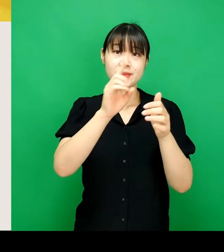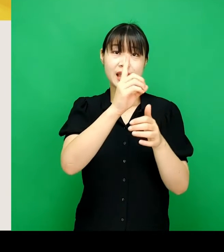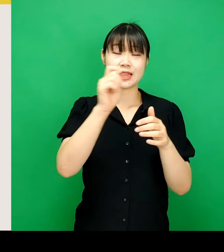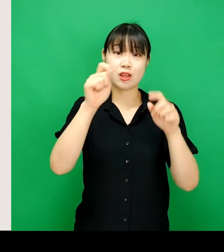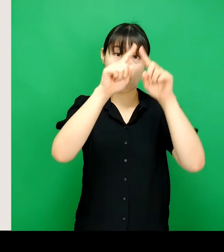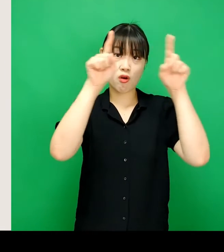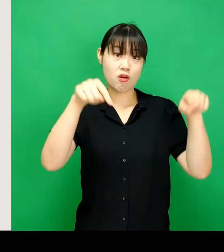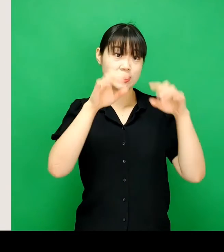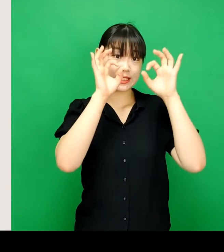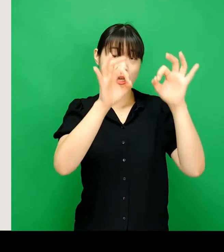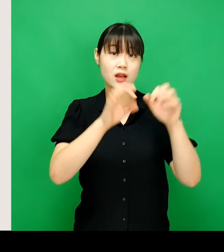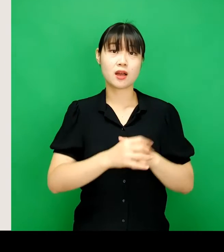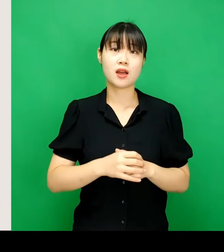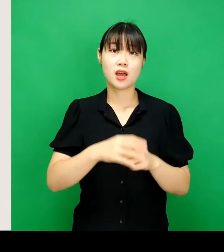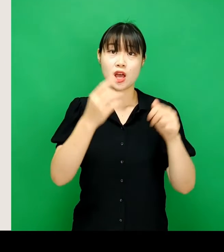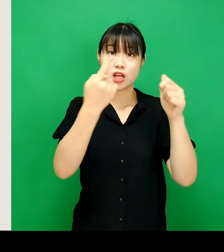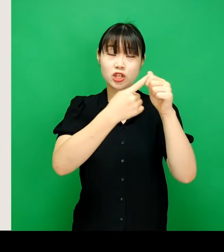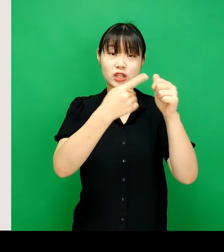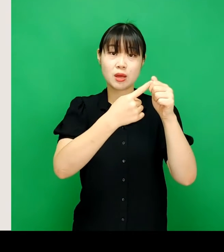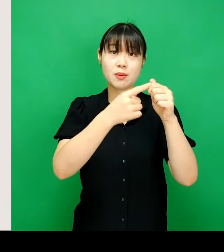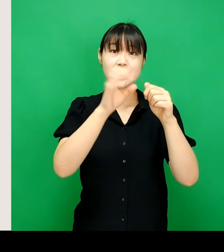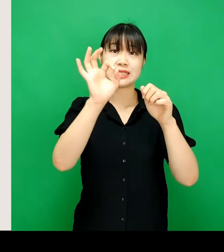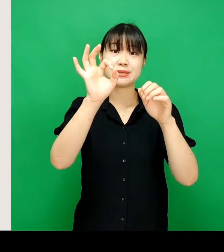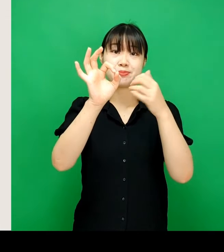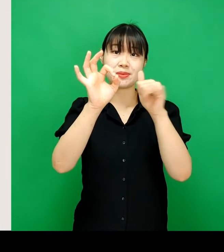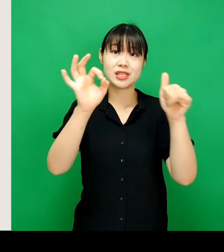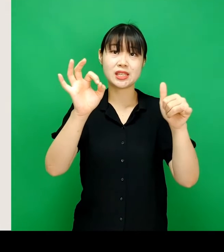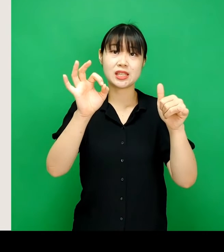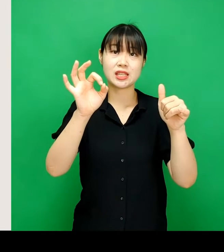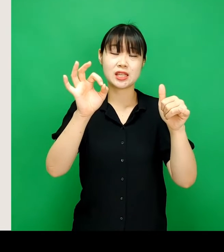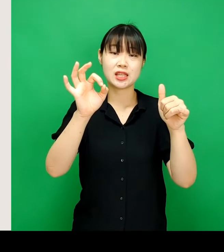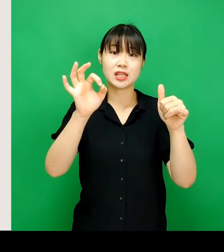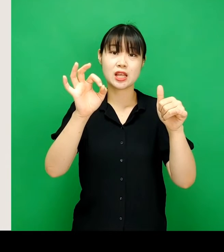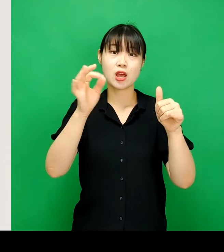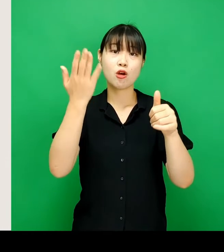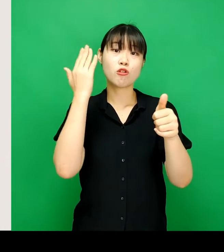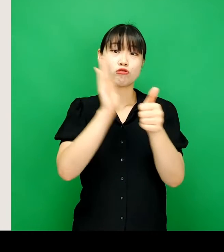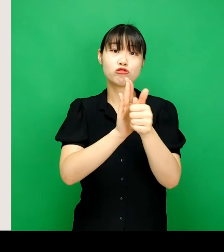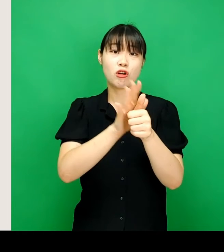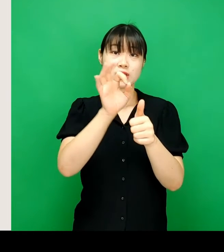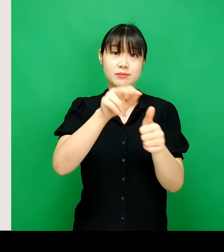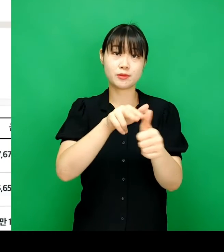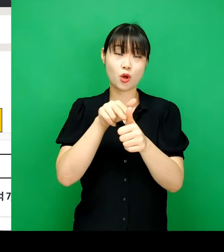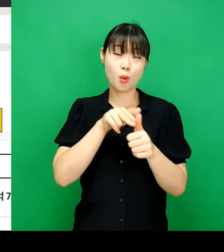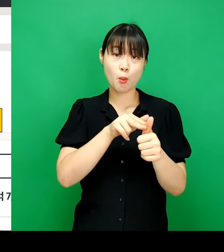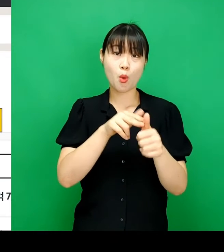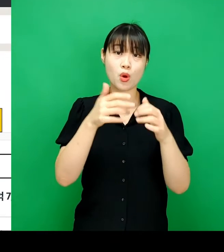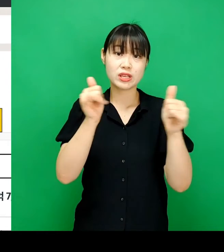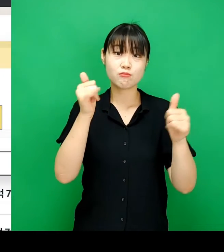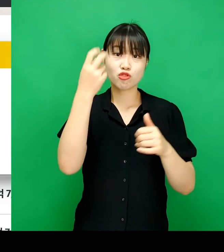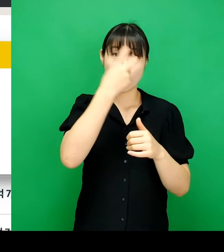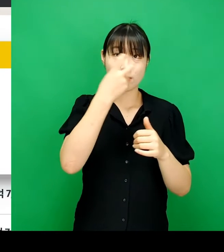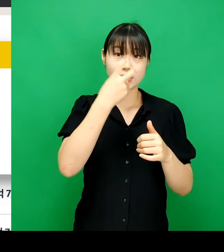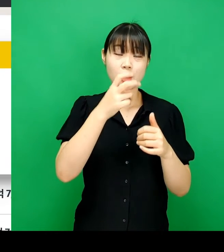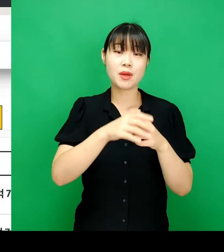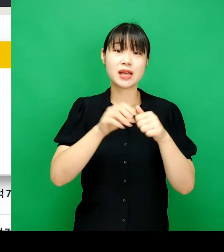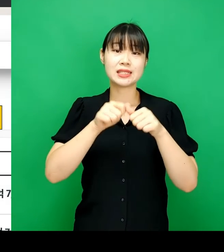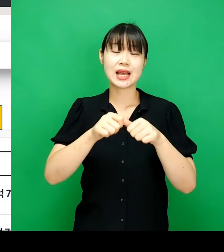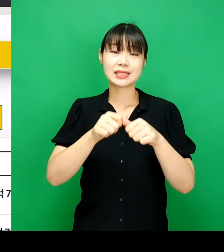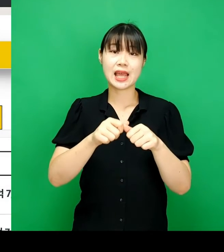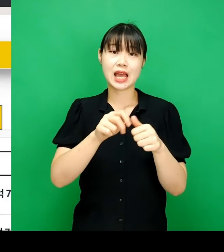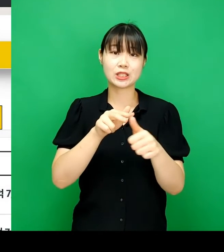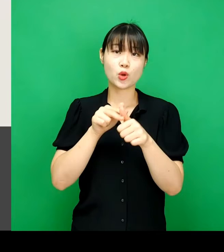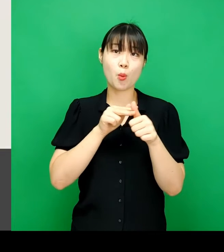시각화한 페이지입니다. 첫 화면엔 상위 10인의 후원금 정보가 나오고 인물을 검색하면